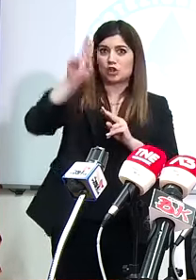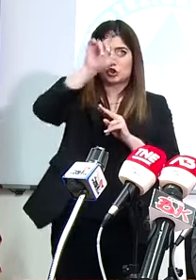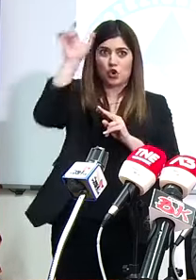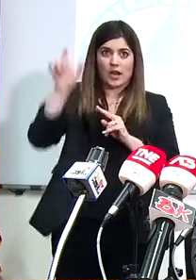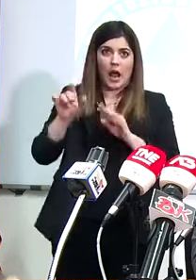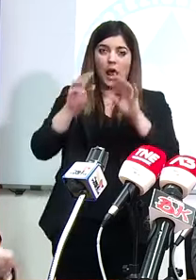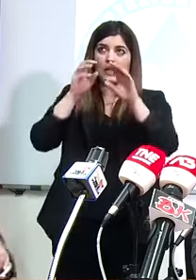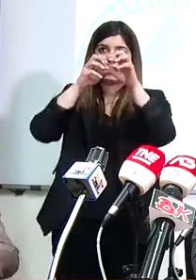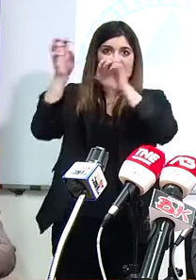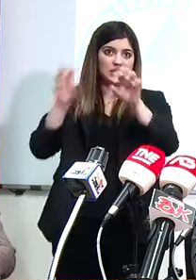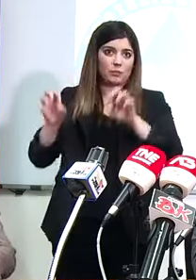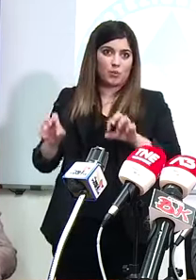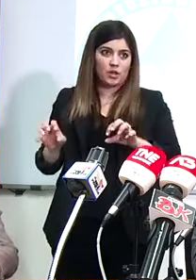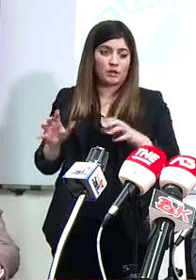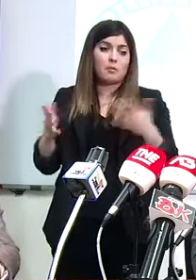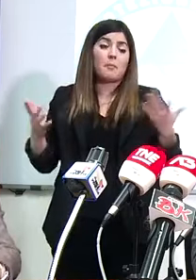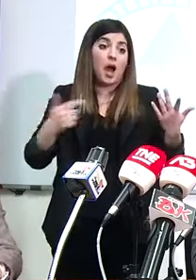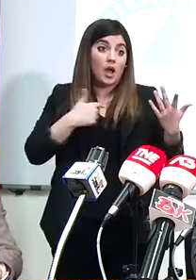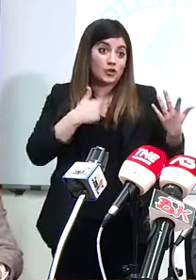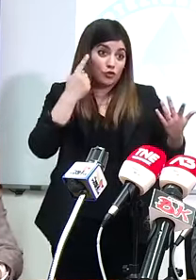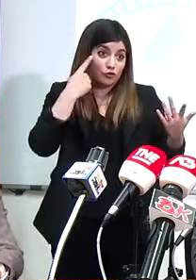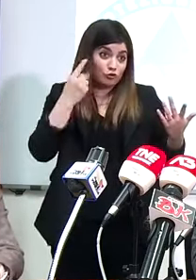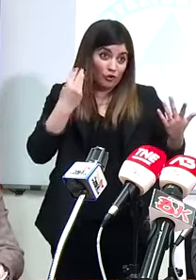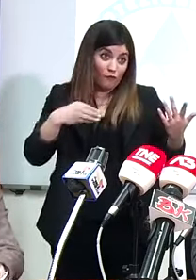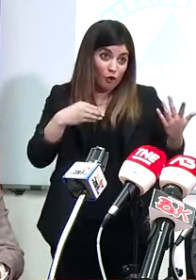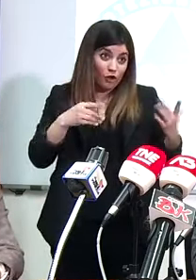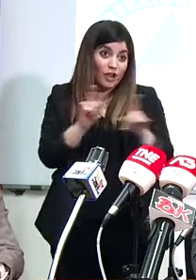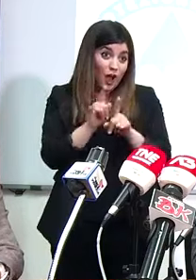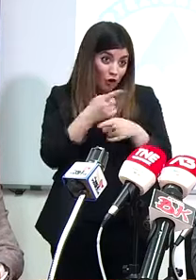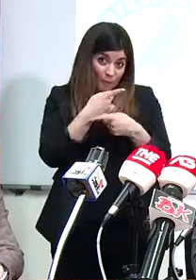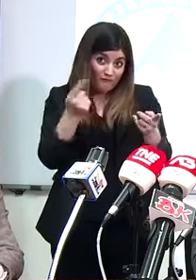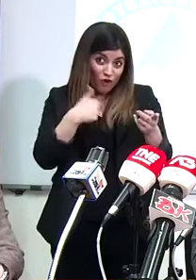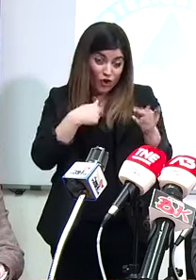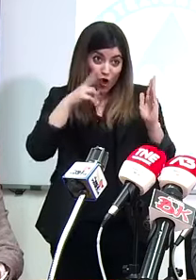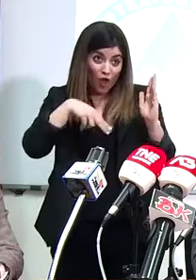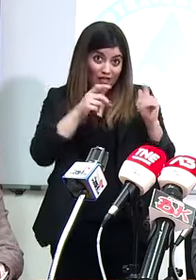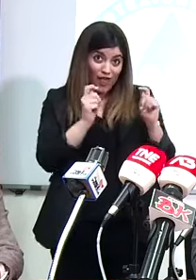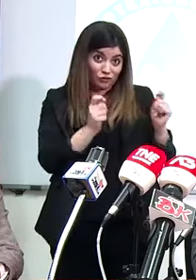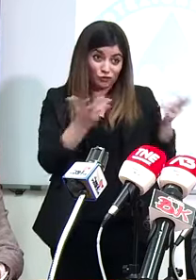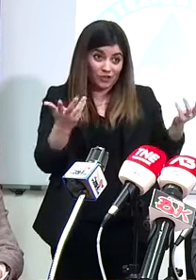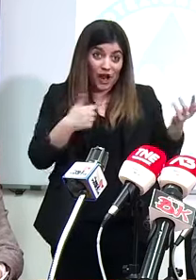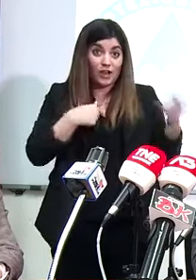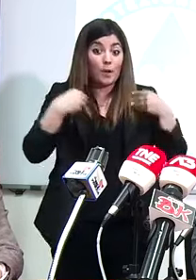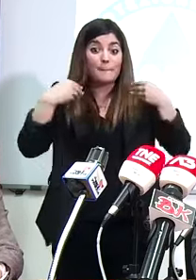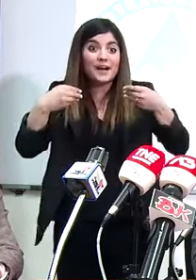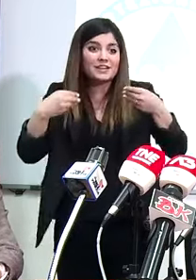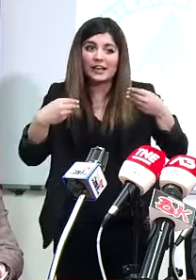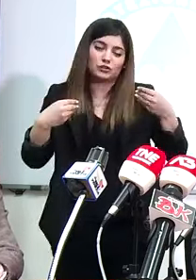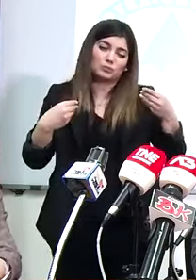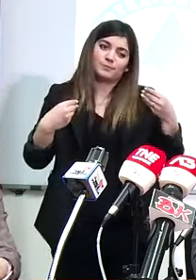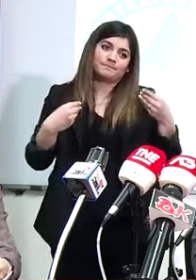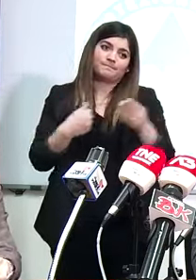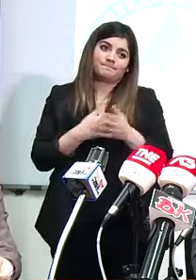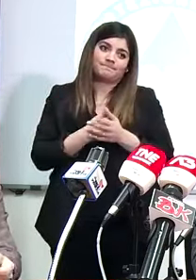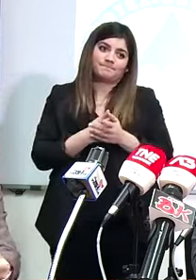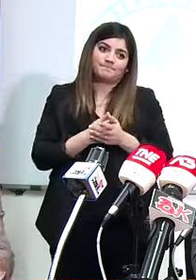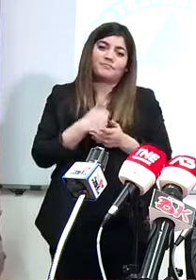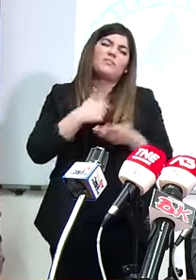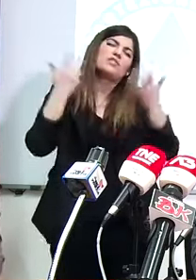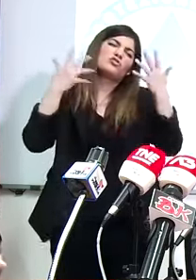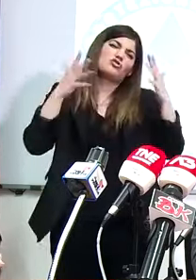leggo come voi giornali è che sia chiaro cioè non è che partecipo ste robe non mi aggiorno già a sufficienza per la